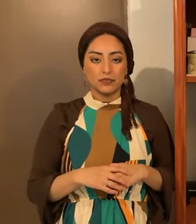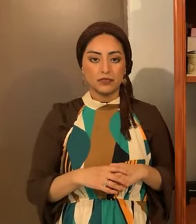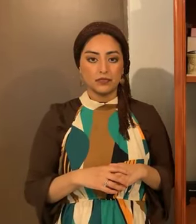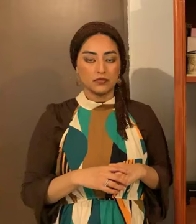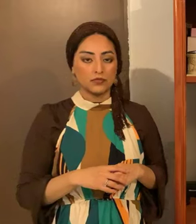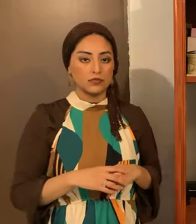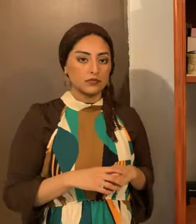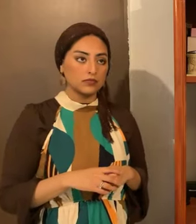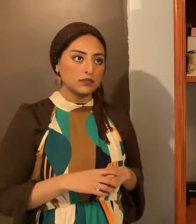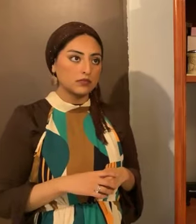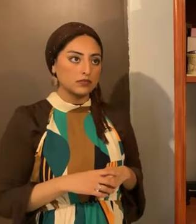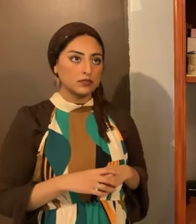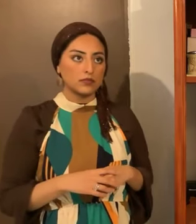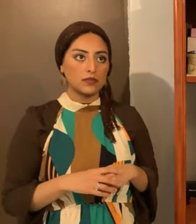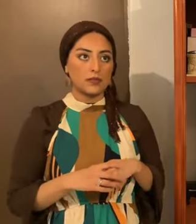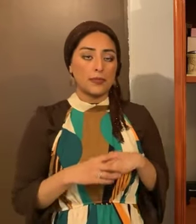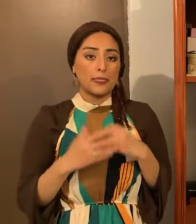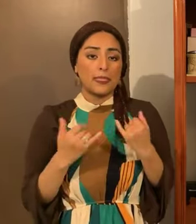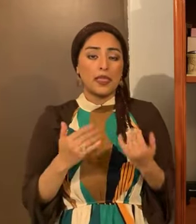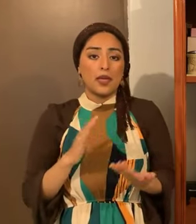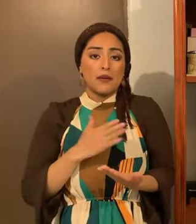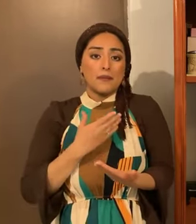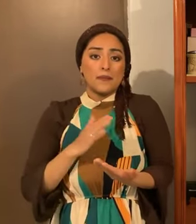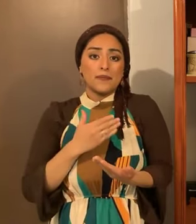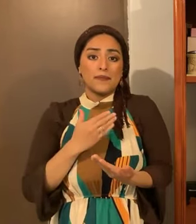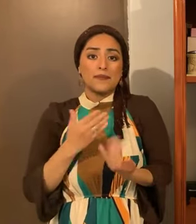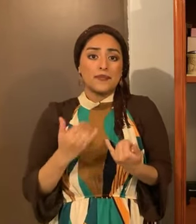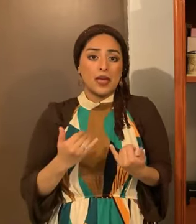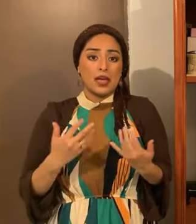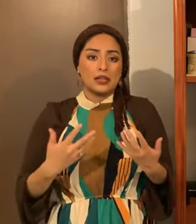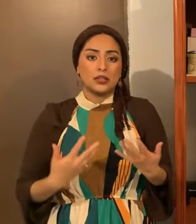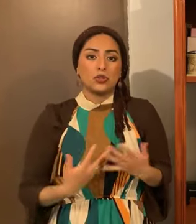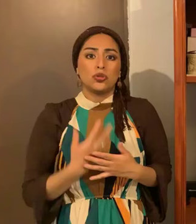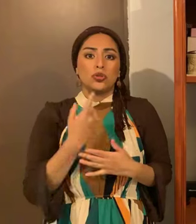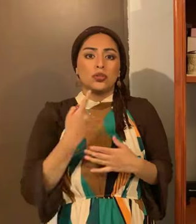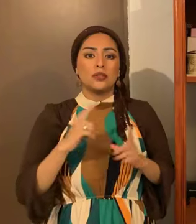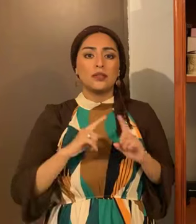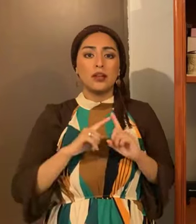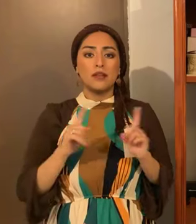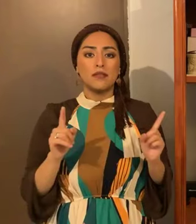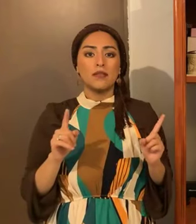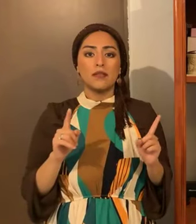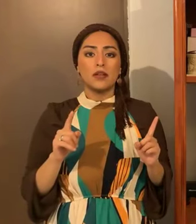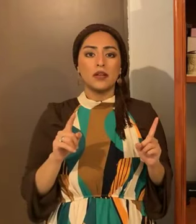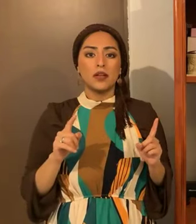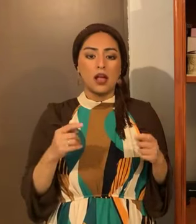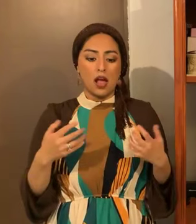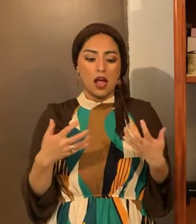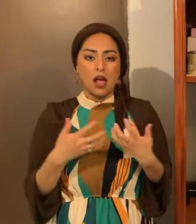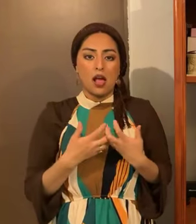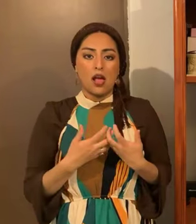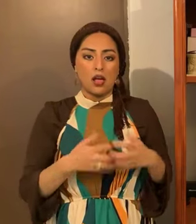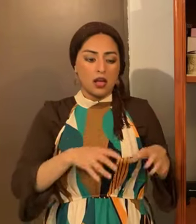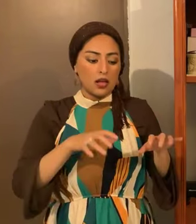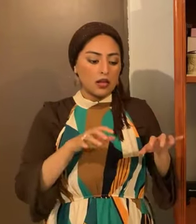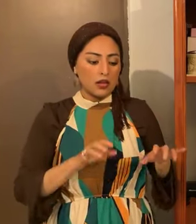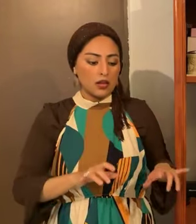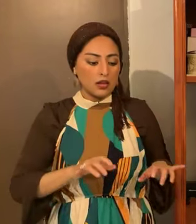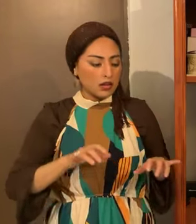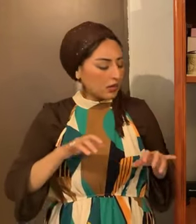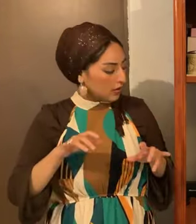influencia ya más reciente, ya posterior? Bueno, pues la armonía, lo que les decía, los acordes.